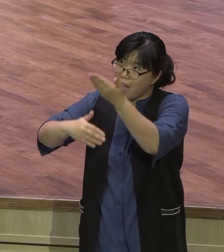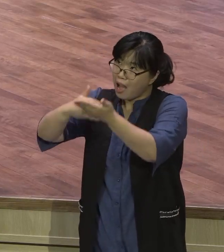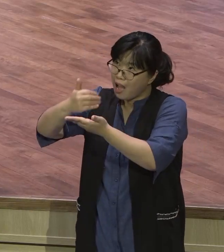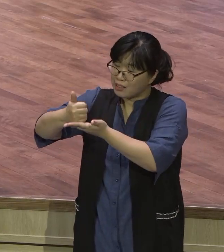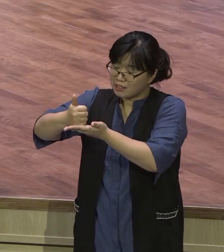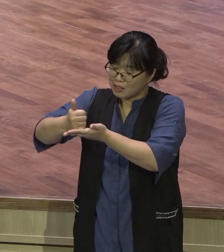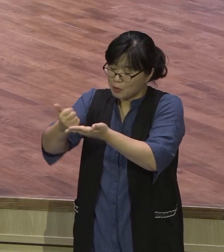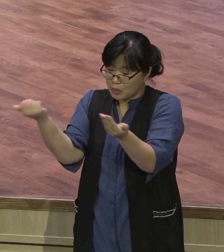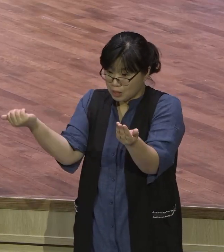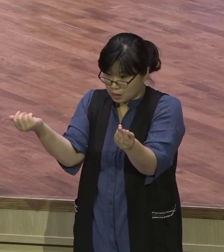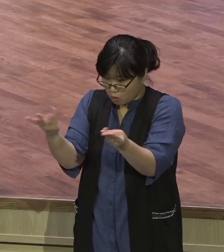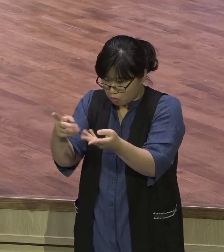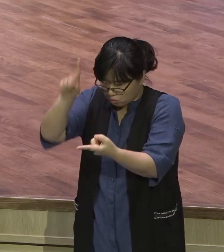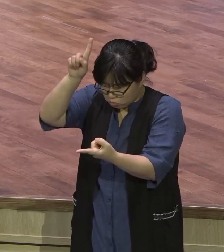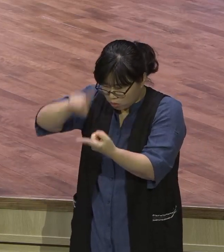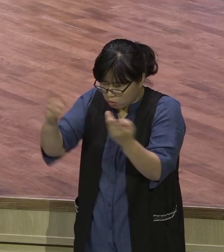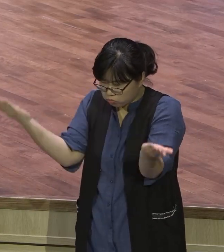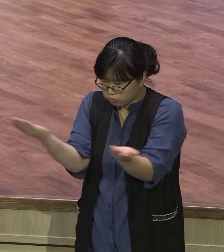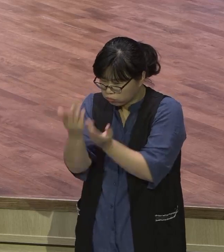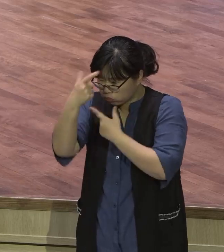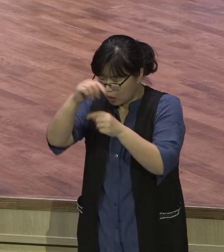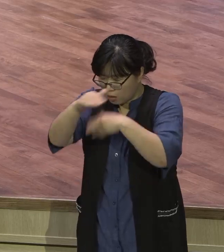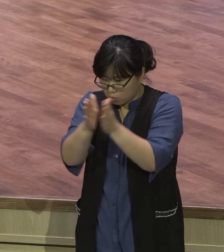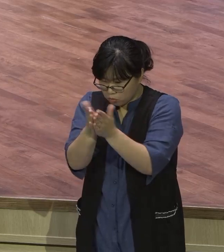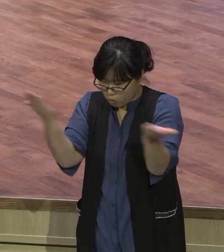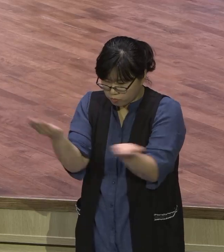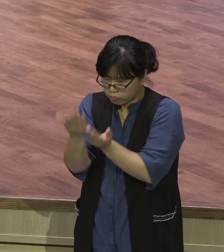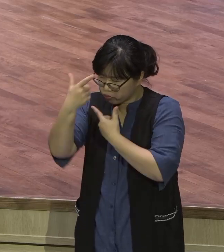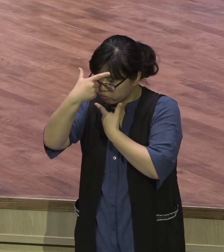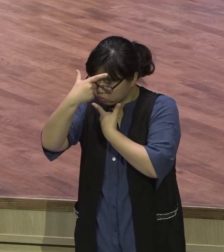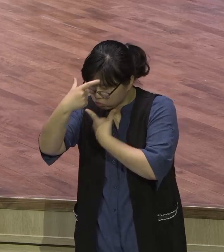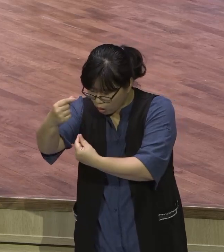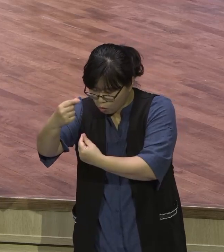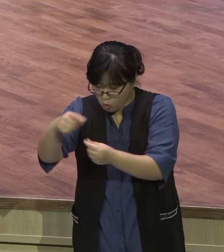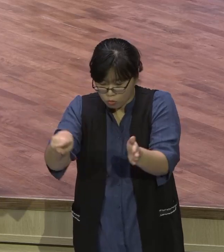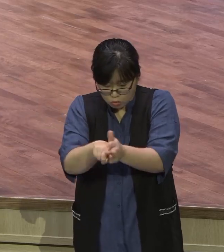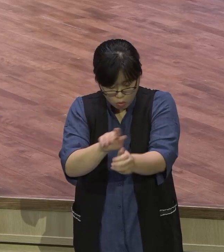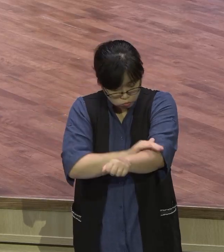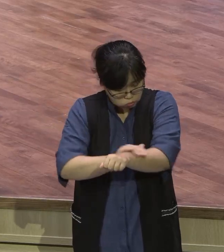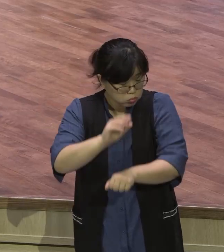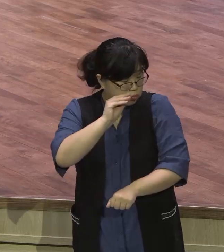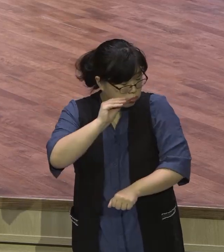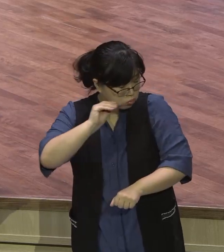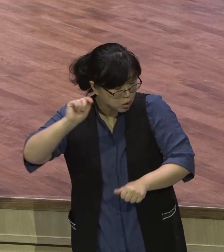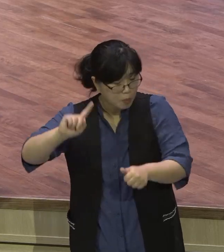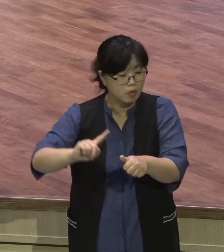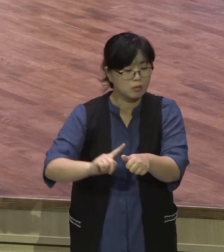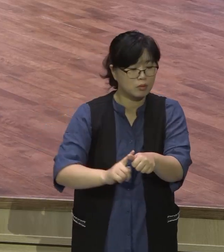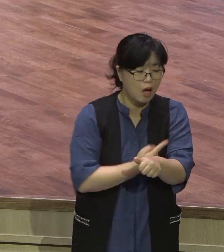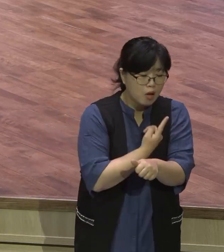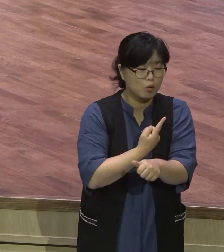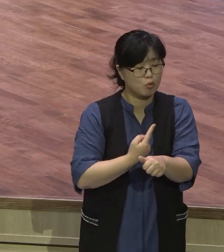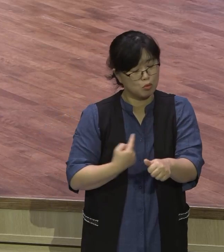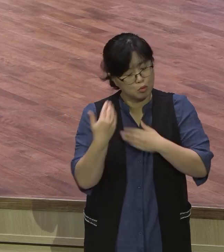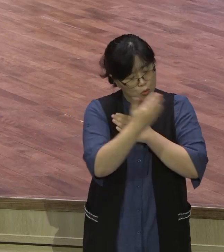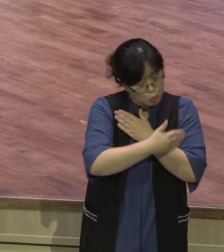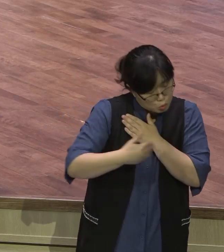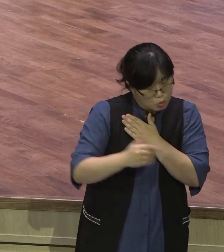아무것도 없어요. 하나님이 형통케 하시고 강금케 하시고 하나님이 보호하고 지키시는데 뭐가 문제 되겠어요.